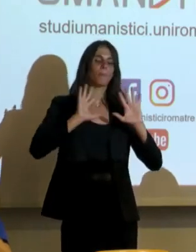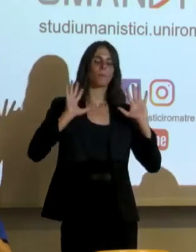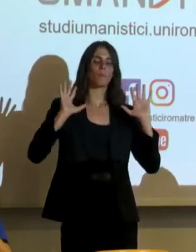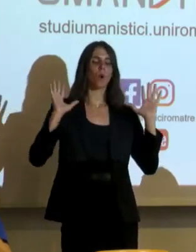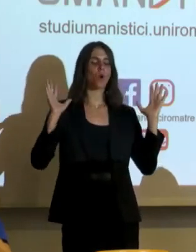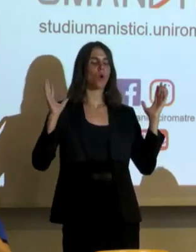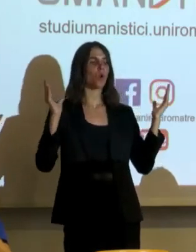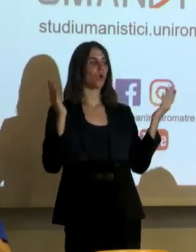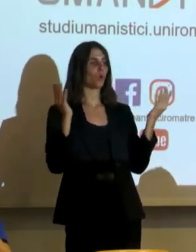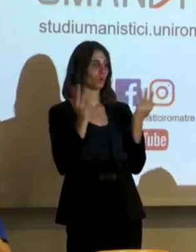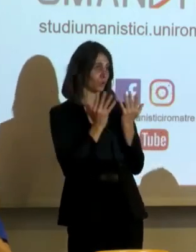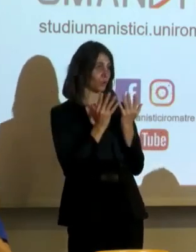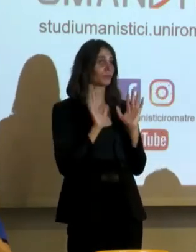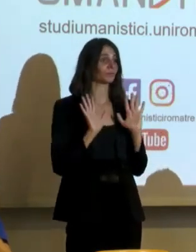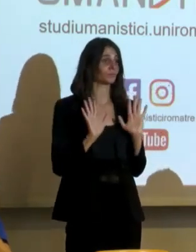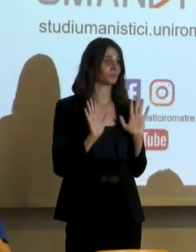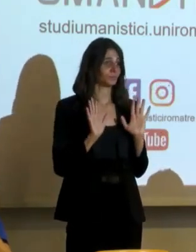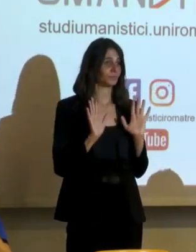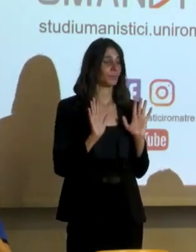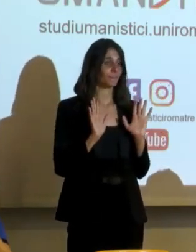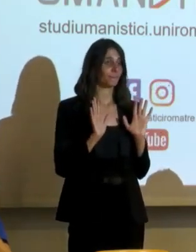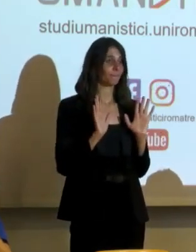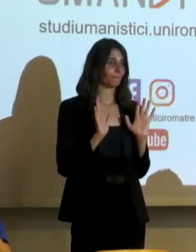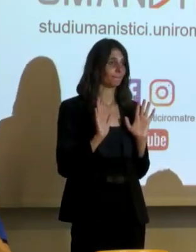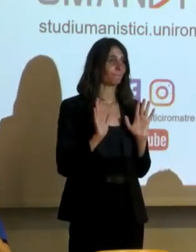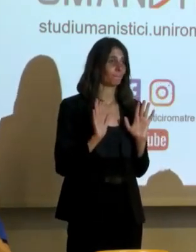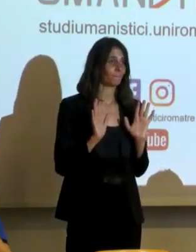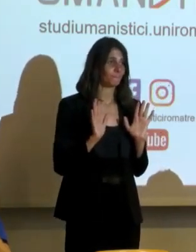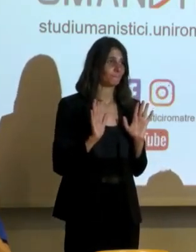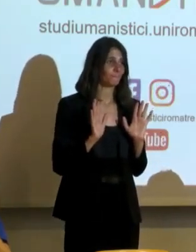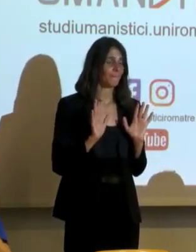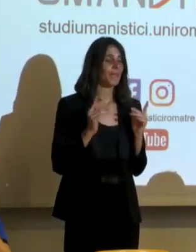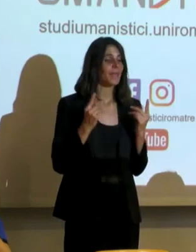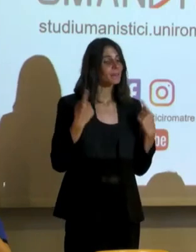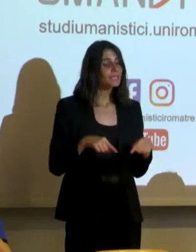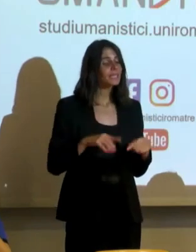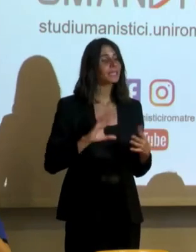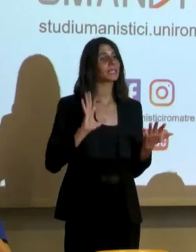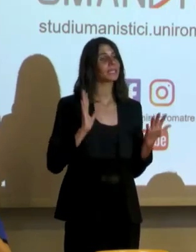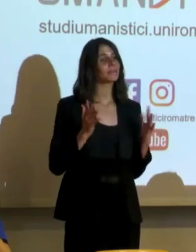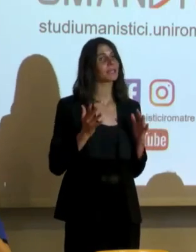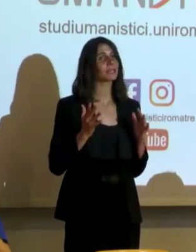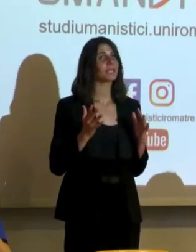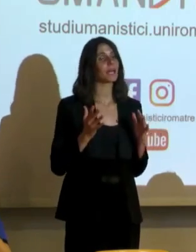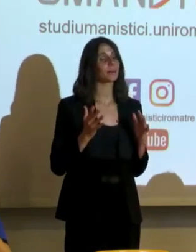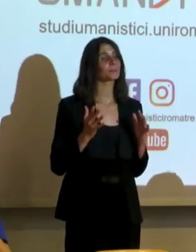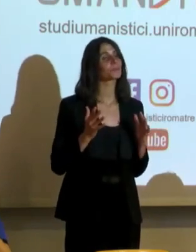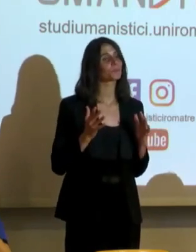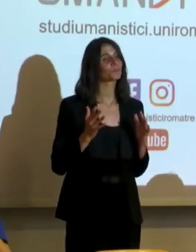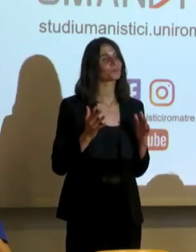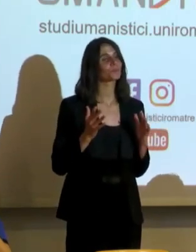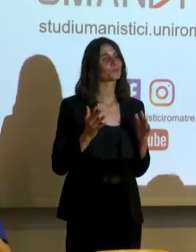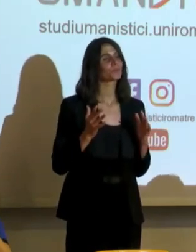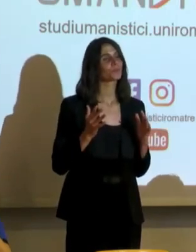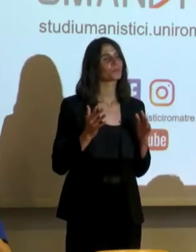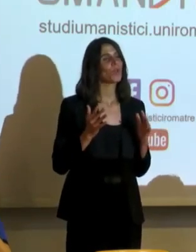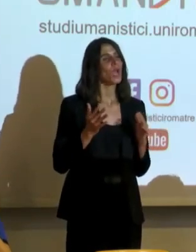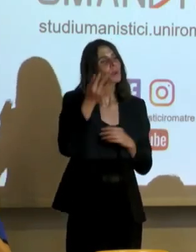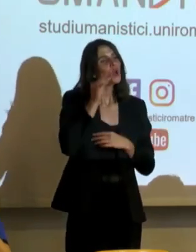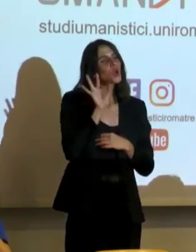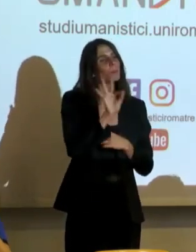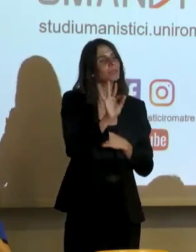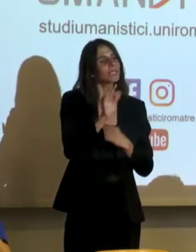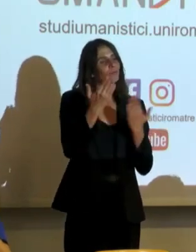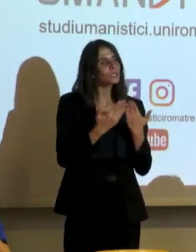sia locali ma anche globali, che diventano un po' non soltanto l'oggetto di studio ma anche l'area in cui